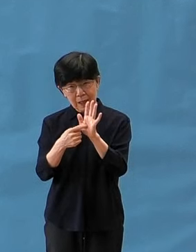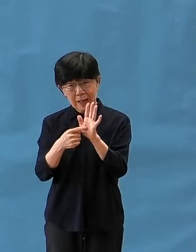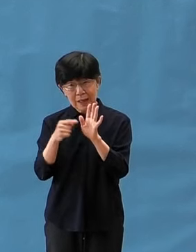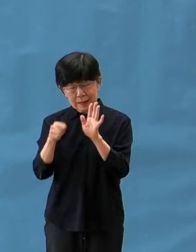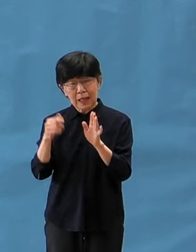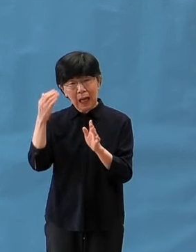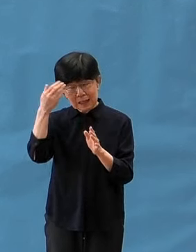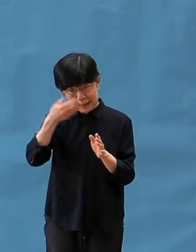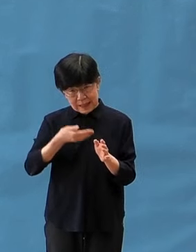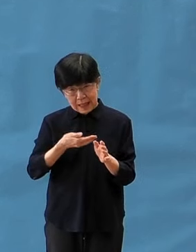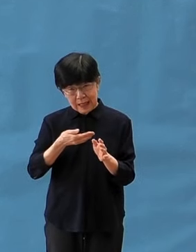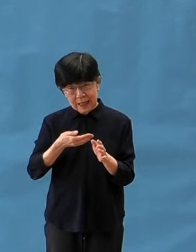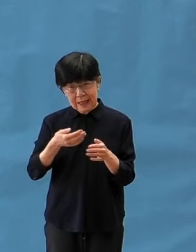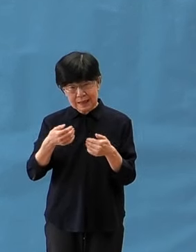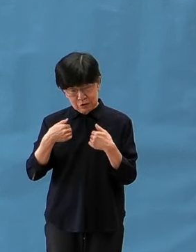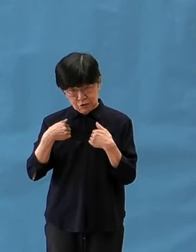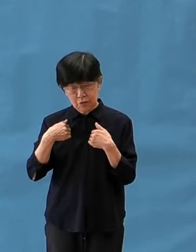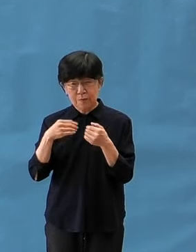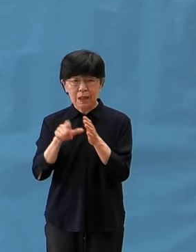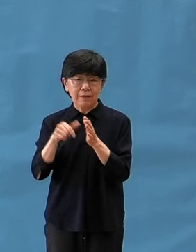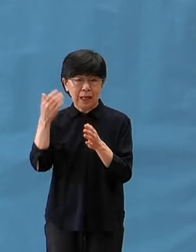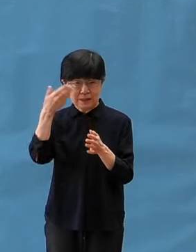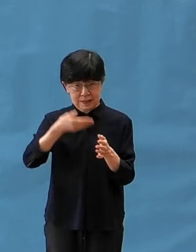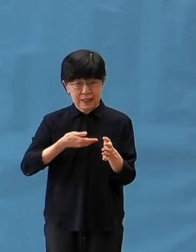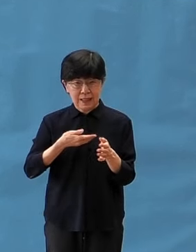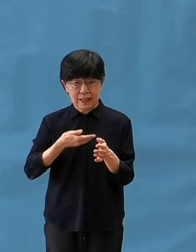して、さっき言ったね、